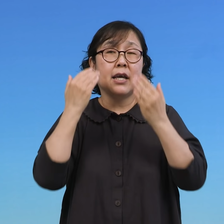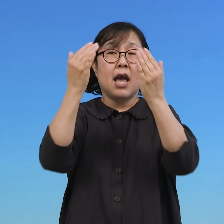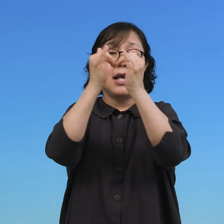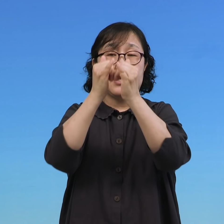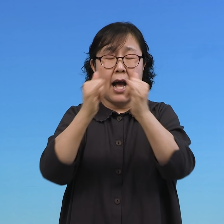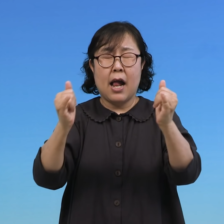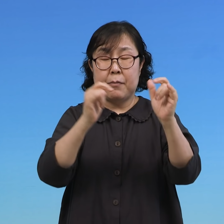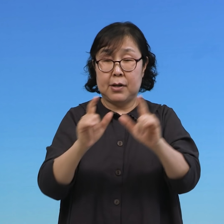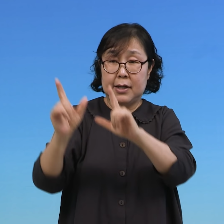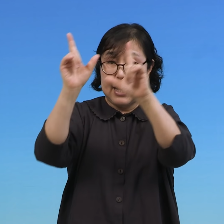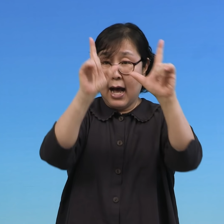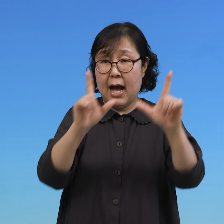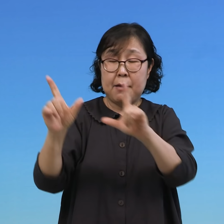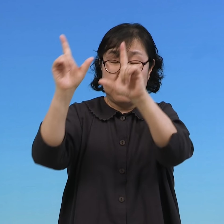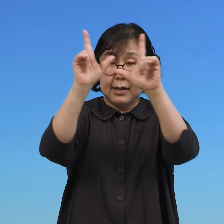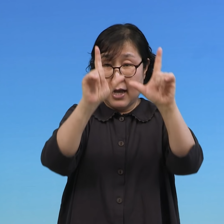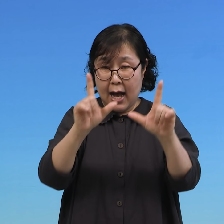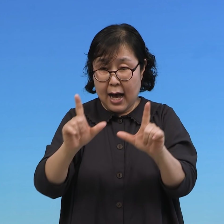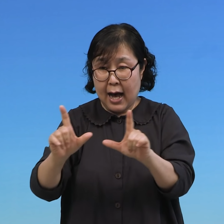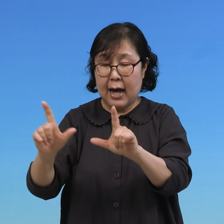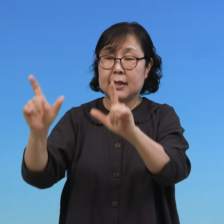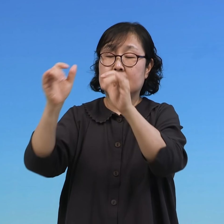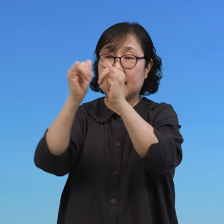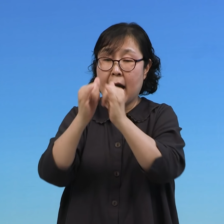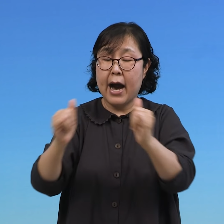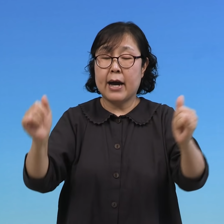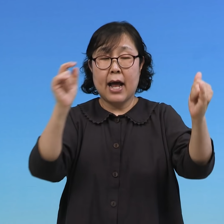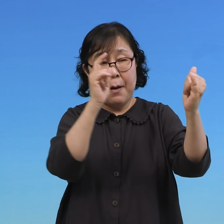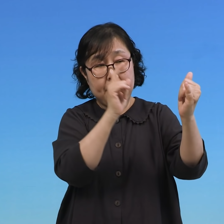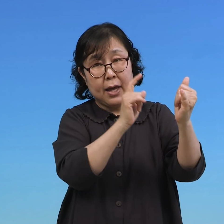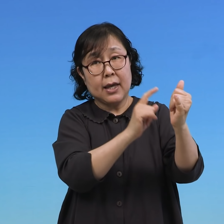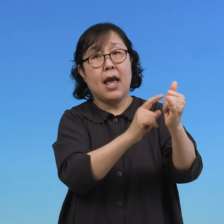순교자의 삶을 사는 이에게